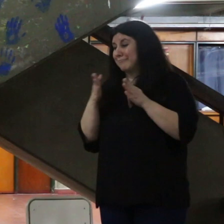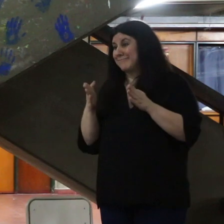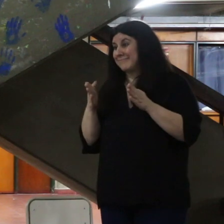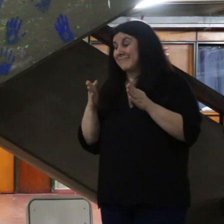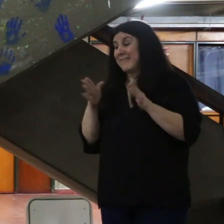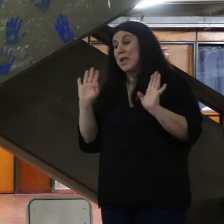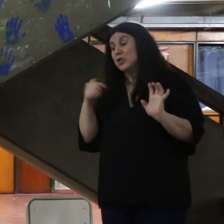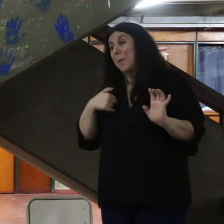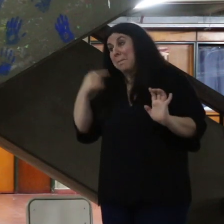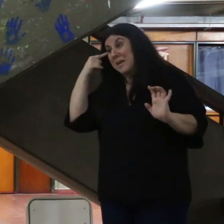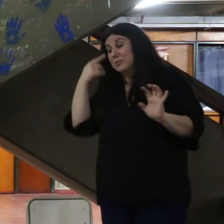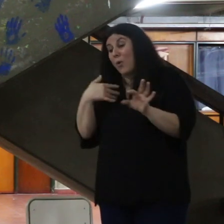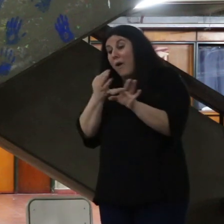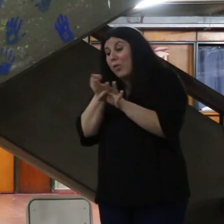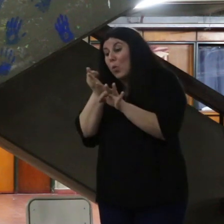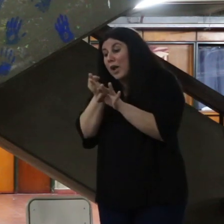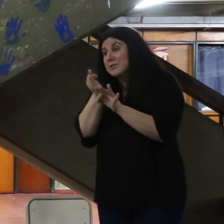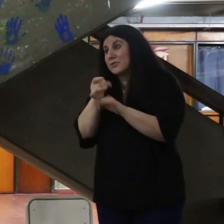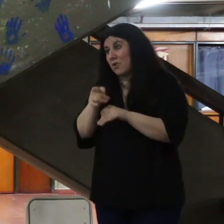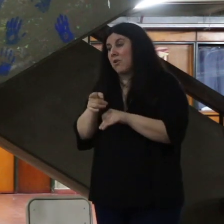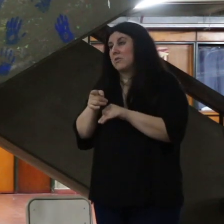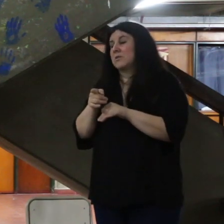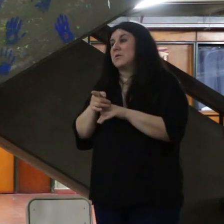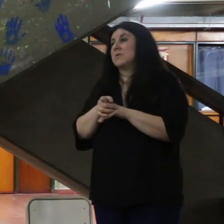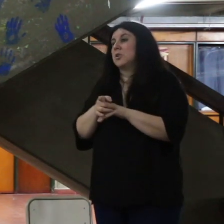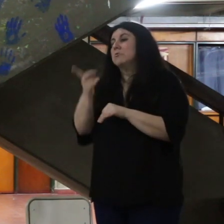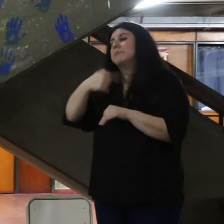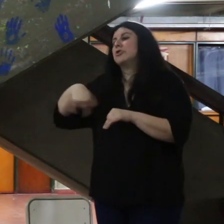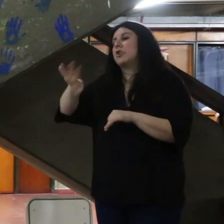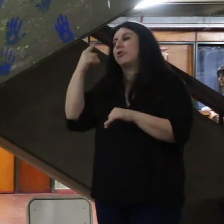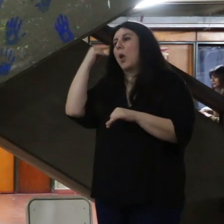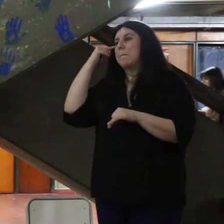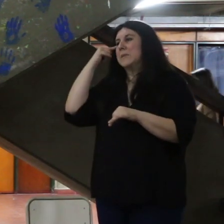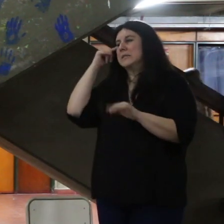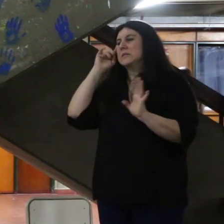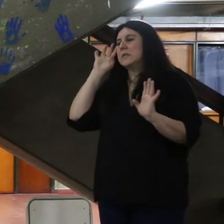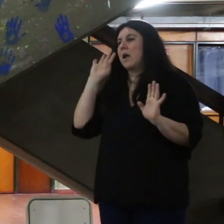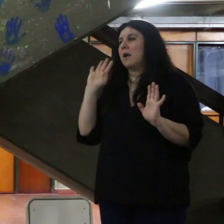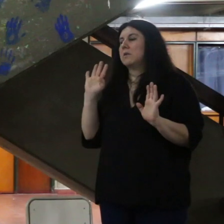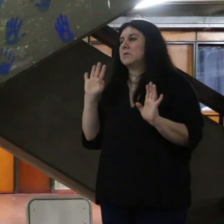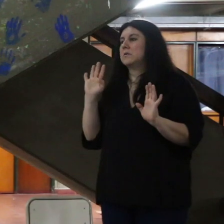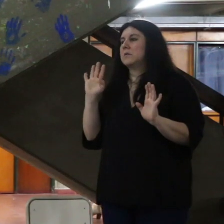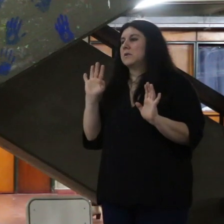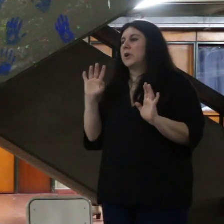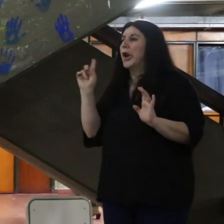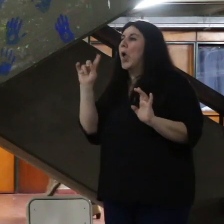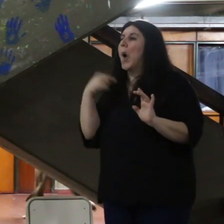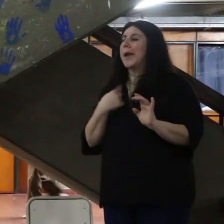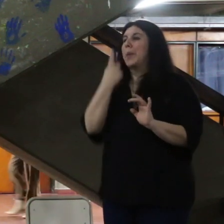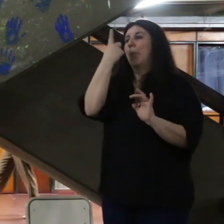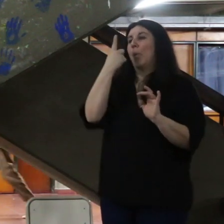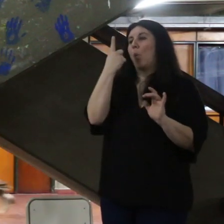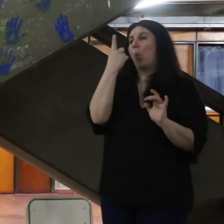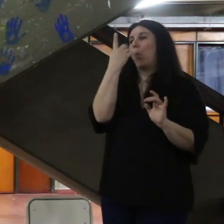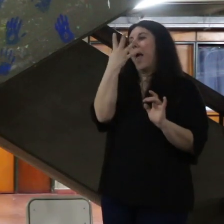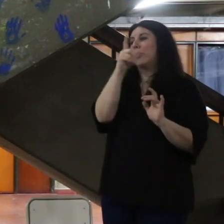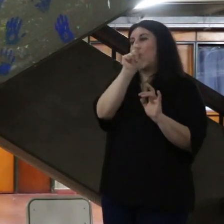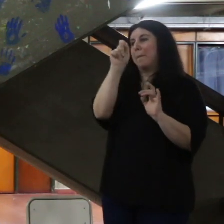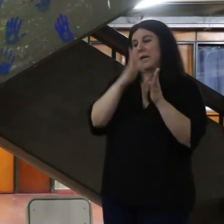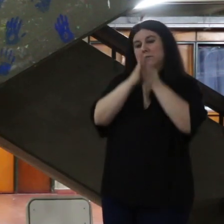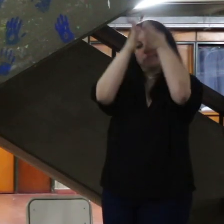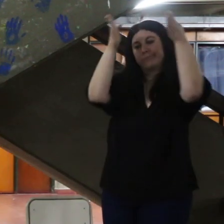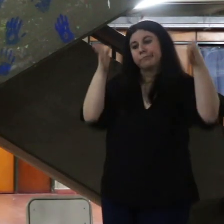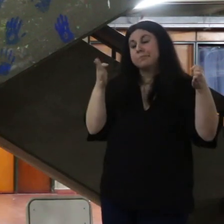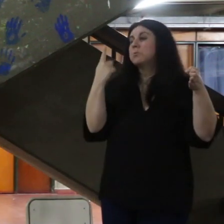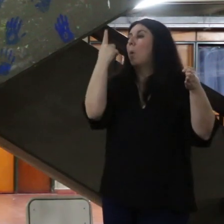la educación, ¿sí?, la tenemos que pensar no en cuatrimestres